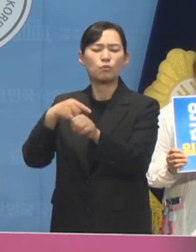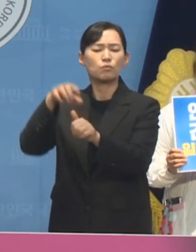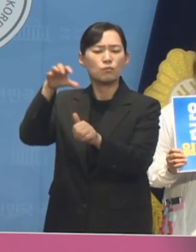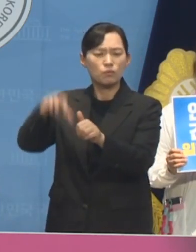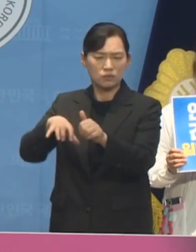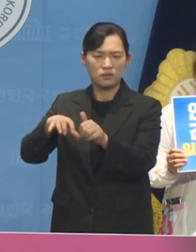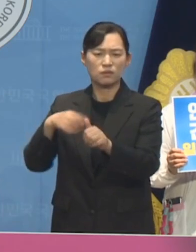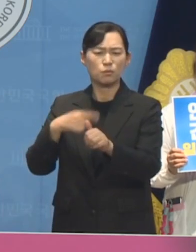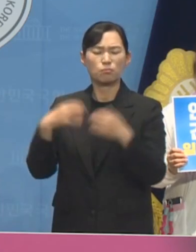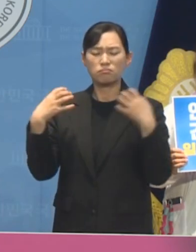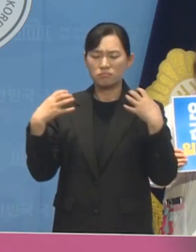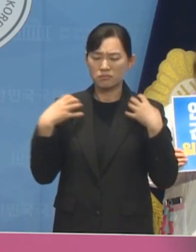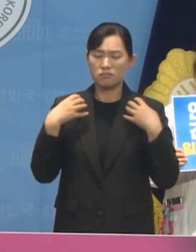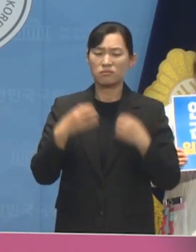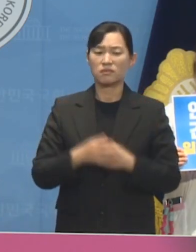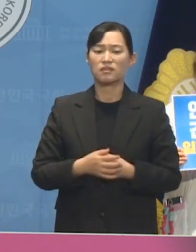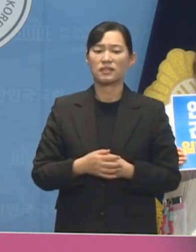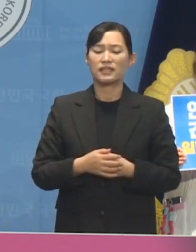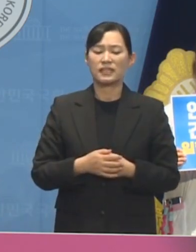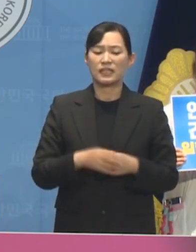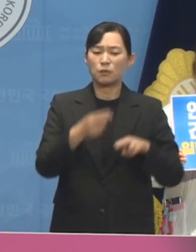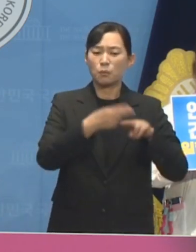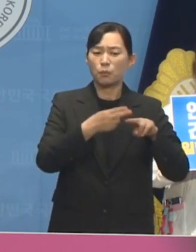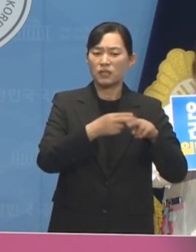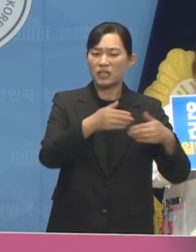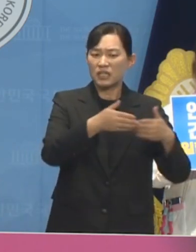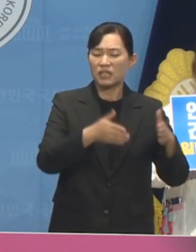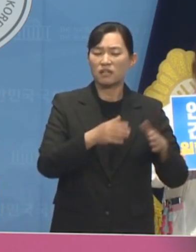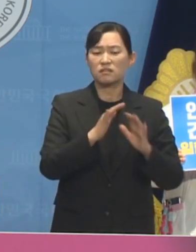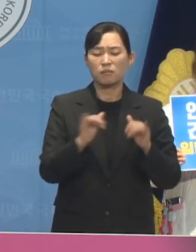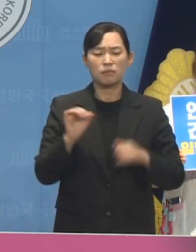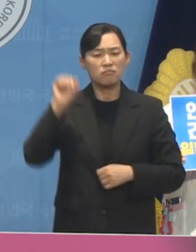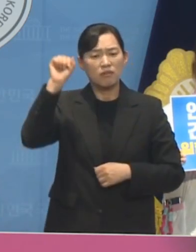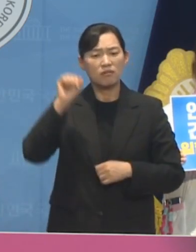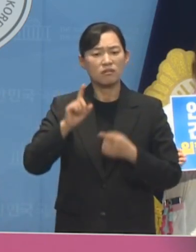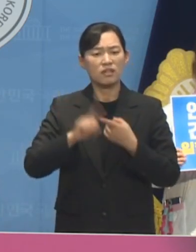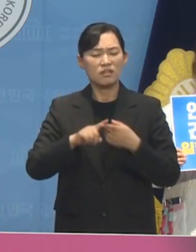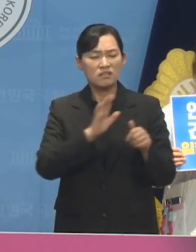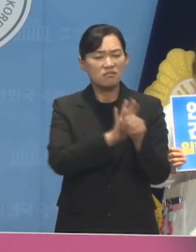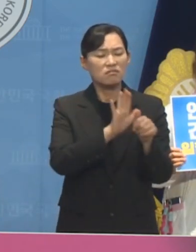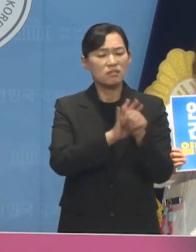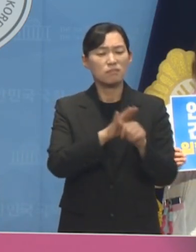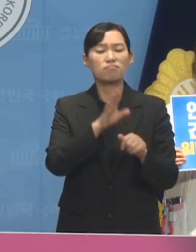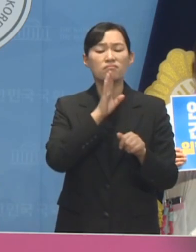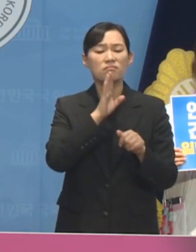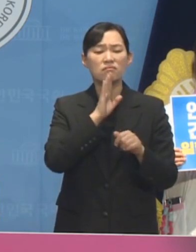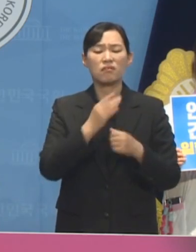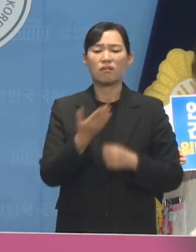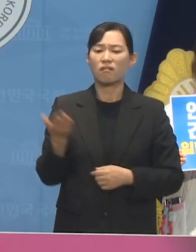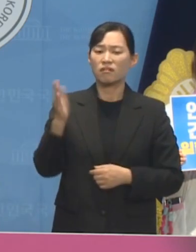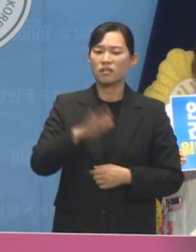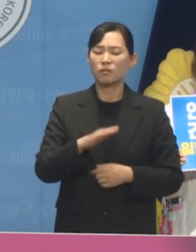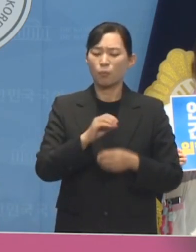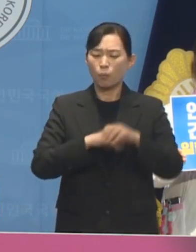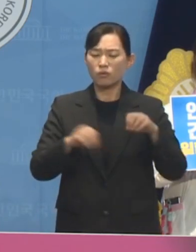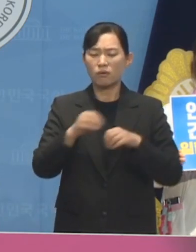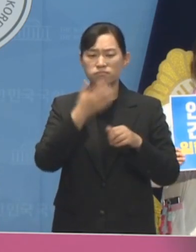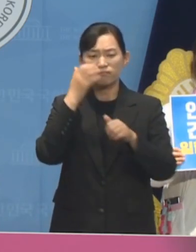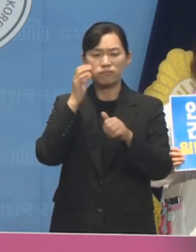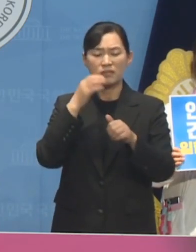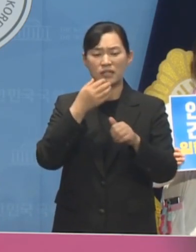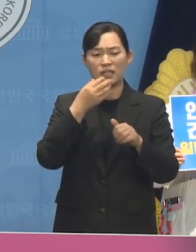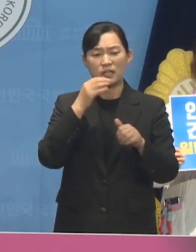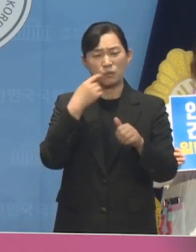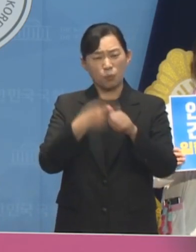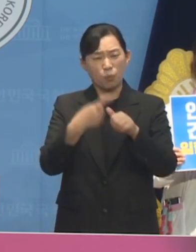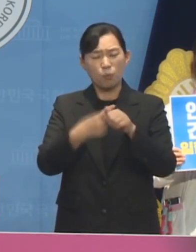교육기관인 교육청이 급식소 노동자들의 쟁의 행위에 대해서 지지해 주어야 마땅한데 비난해서는 안